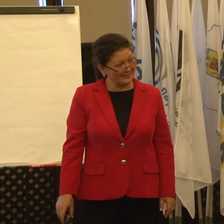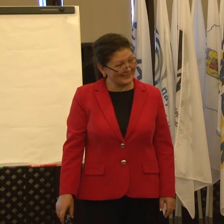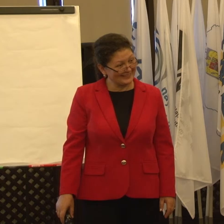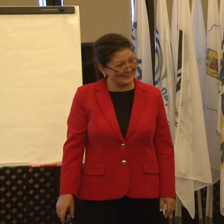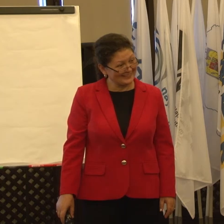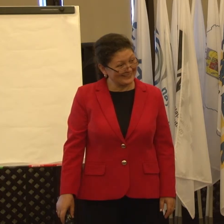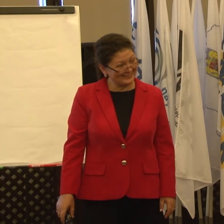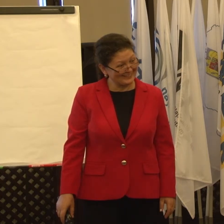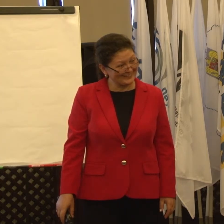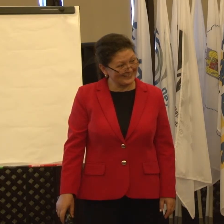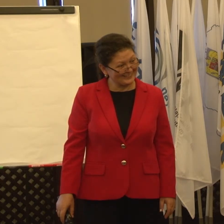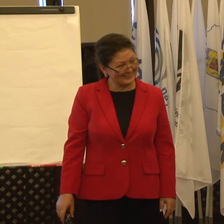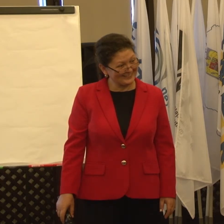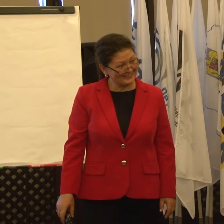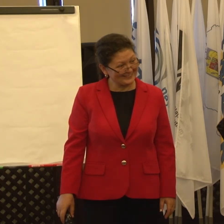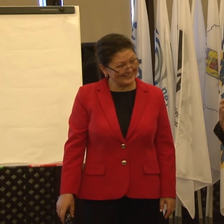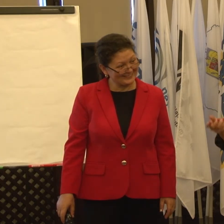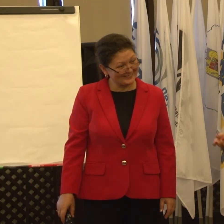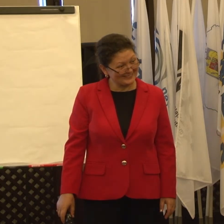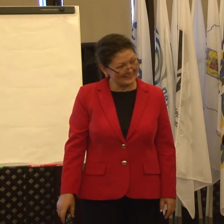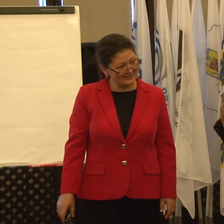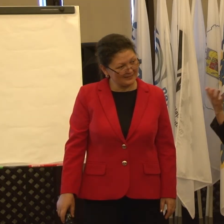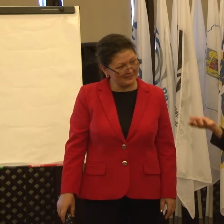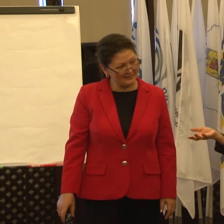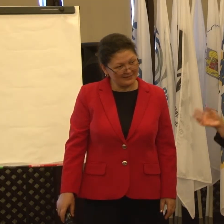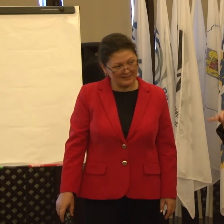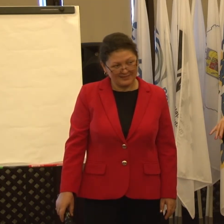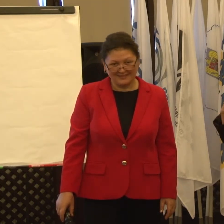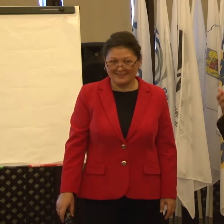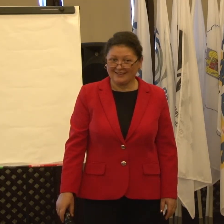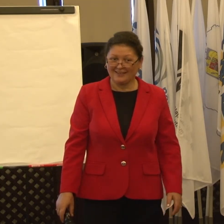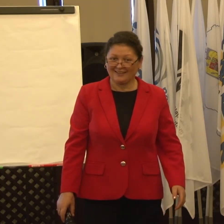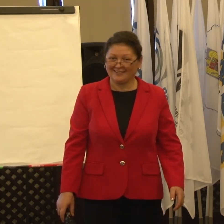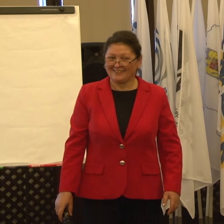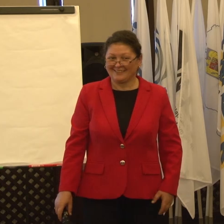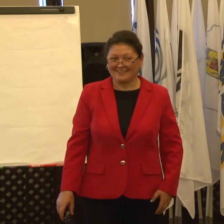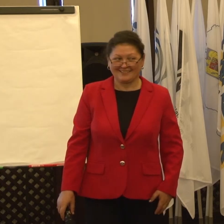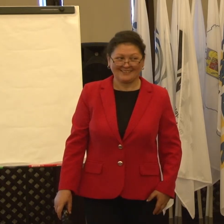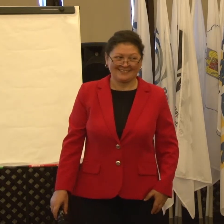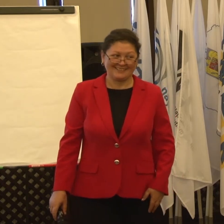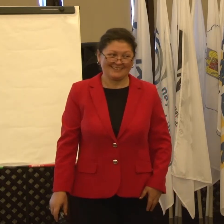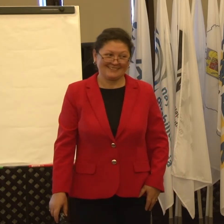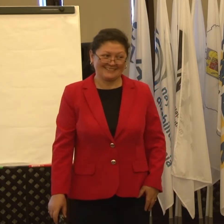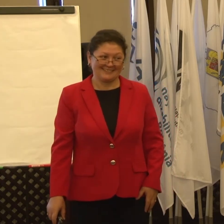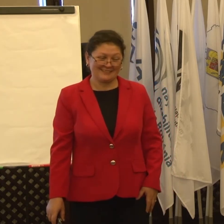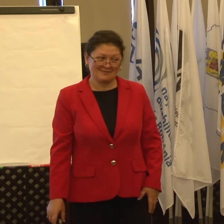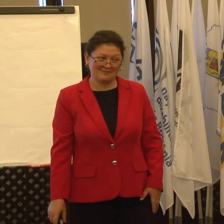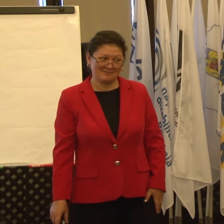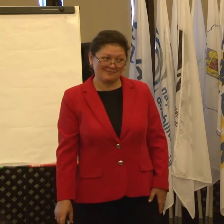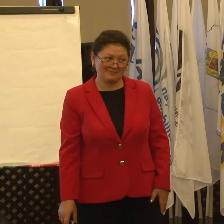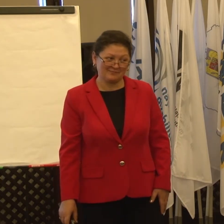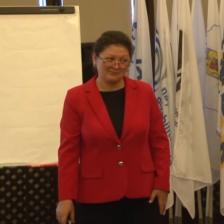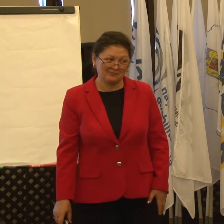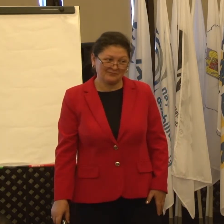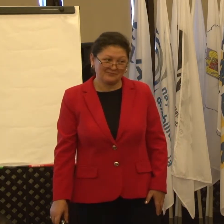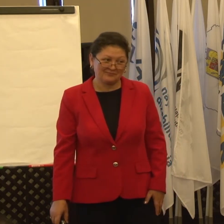fac neapărat prin constrângere, dar că așa suntem ca și popor care facem lucrurile mai atunci